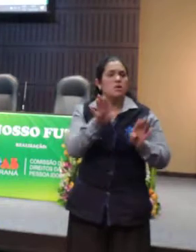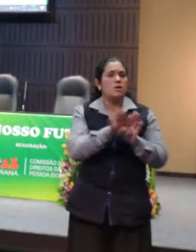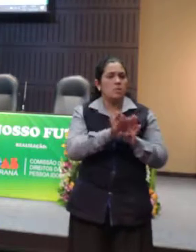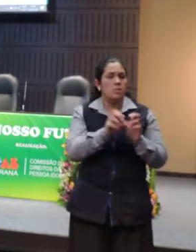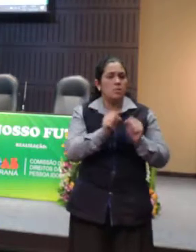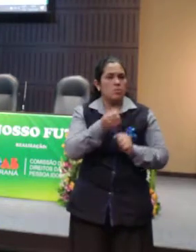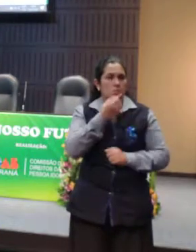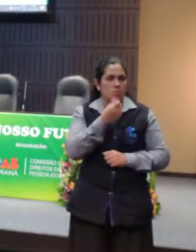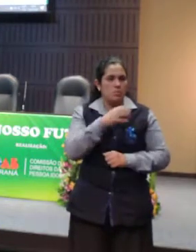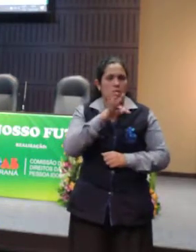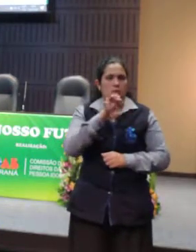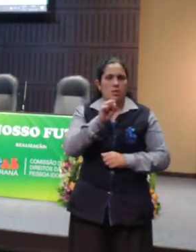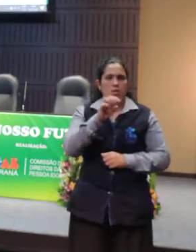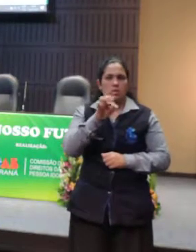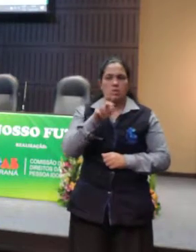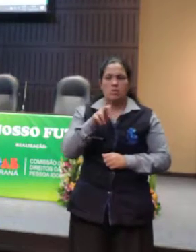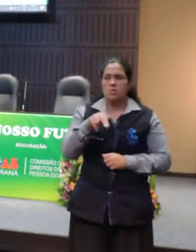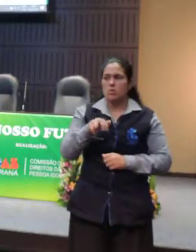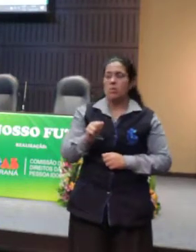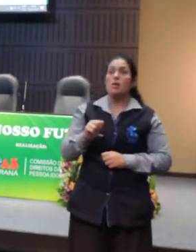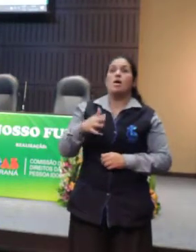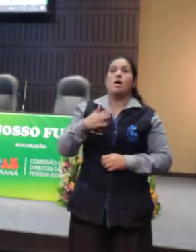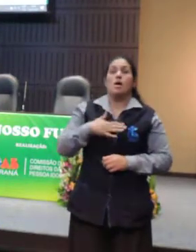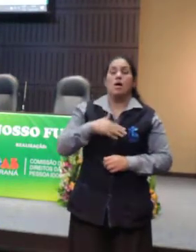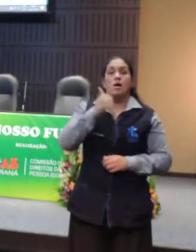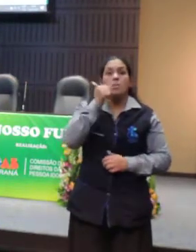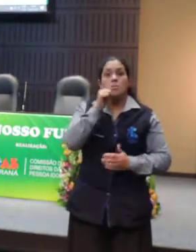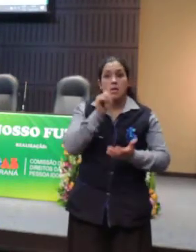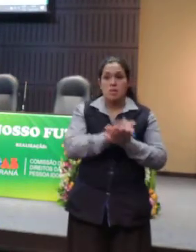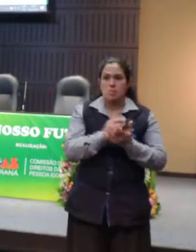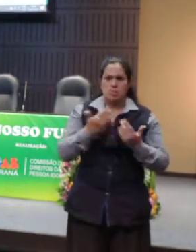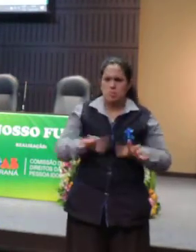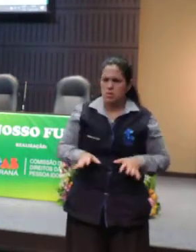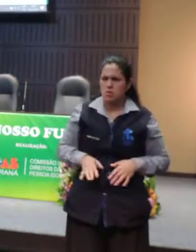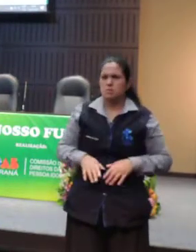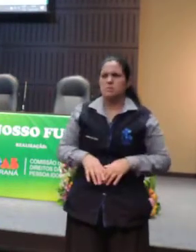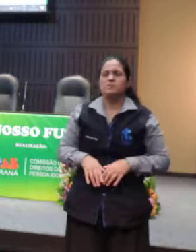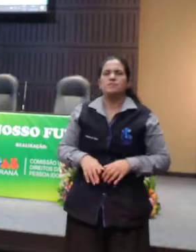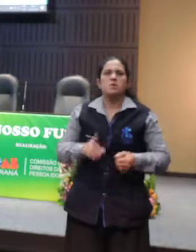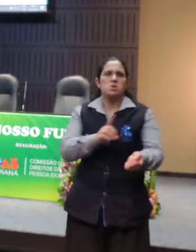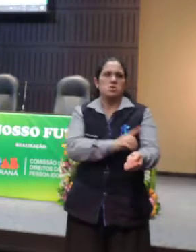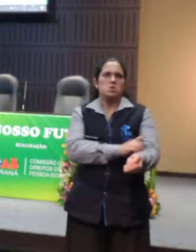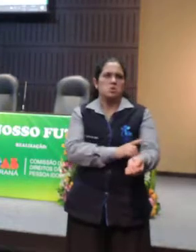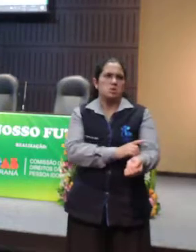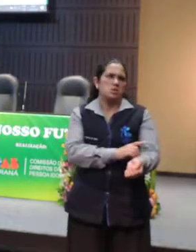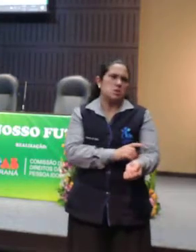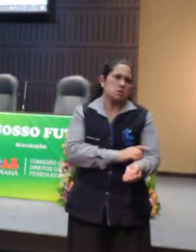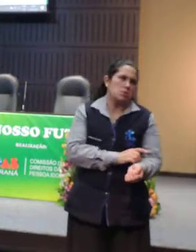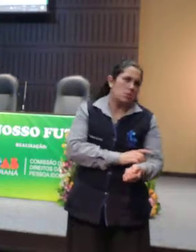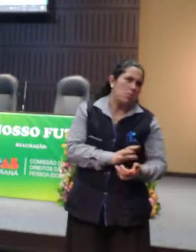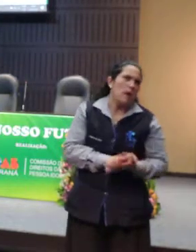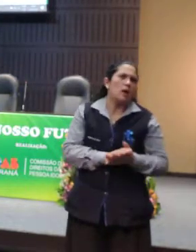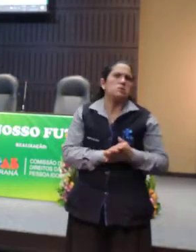testosterona. Minha mãe não quis. Minha mãe entrou em depressão, deixou o diabaia te abater. Eu ligava pra mãe, o que você vai fazer? Ah, eu vou no funeral